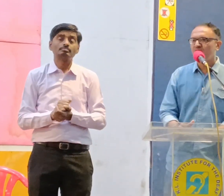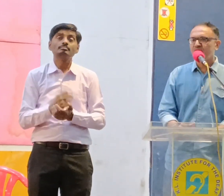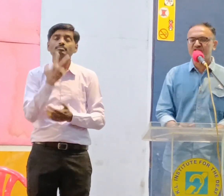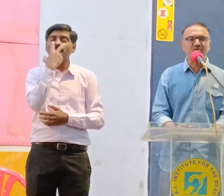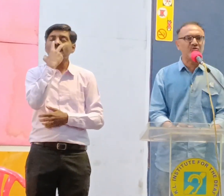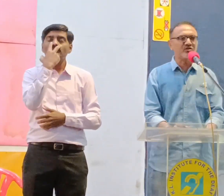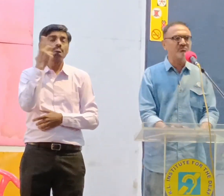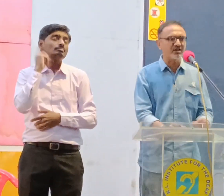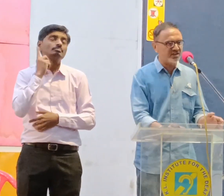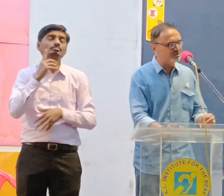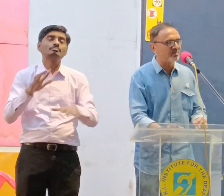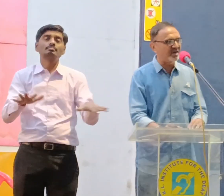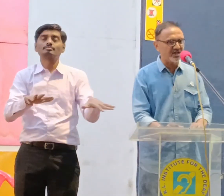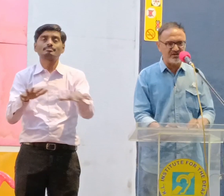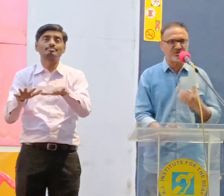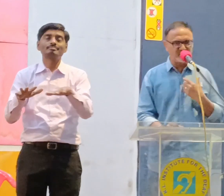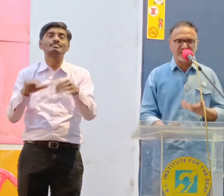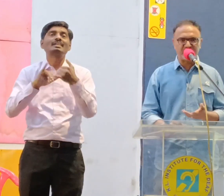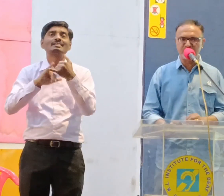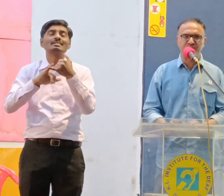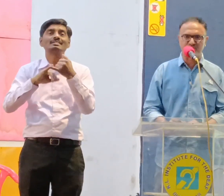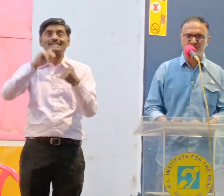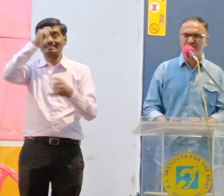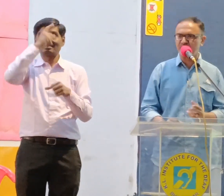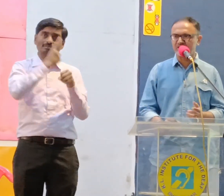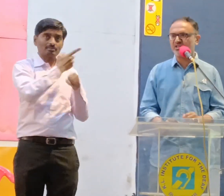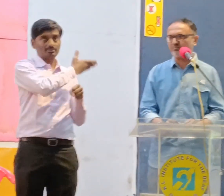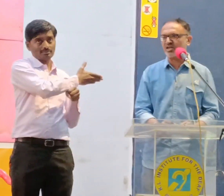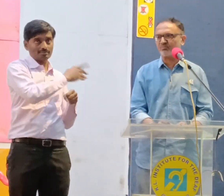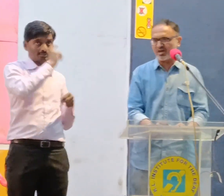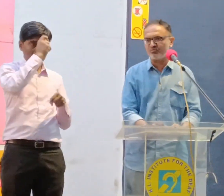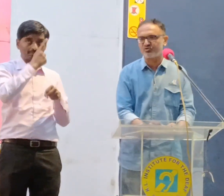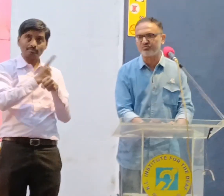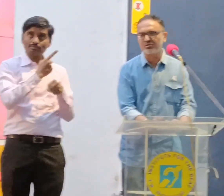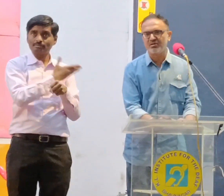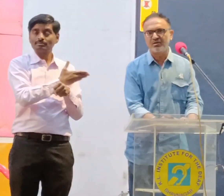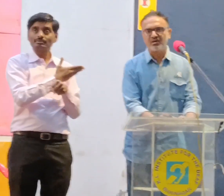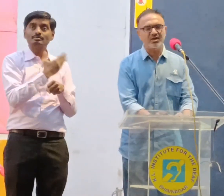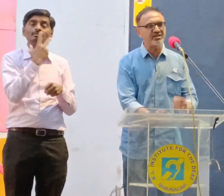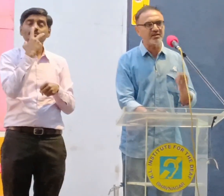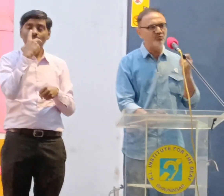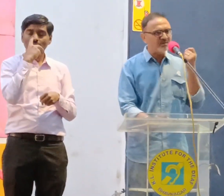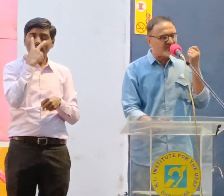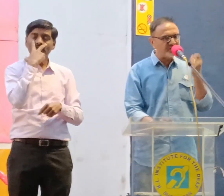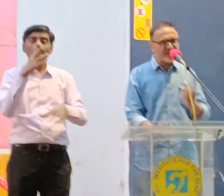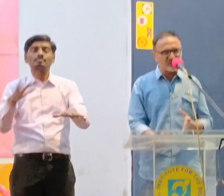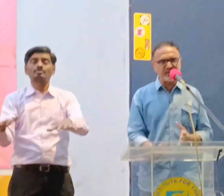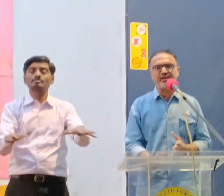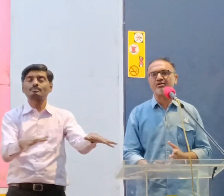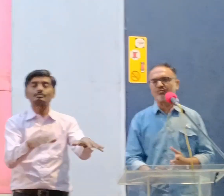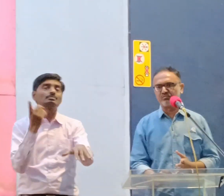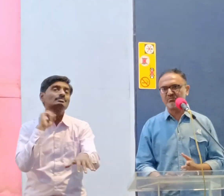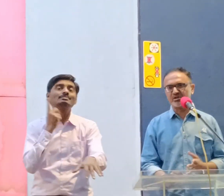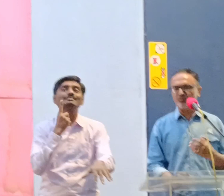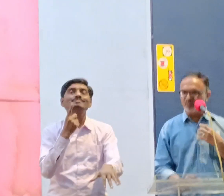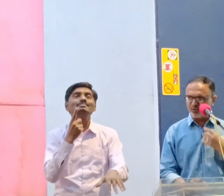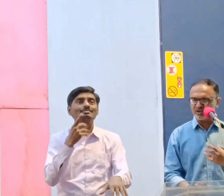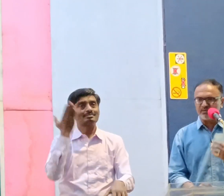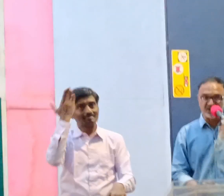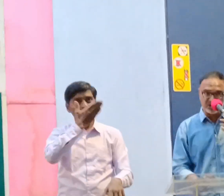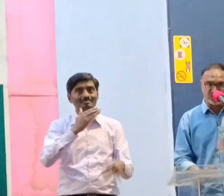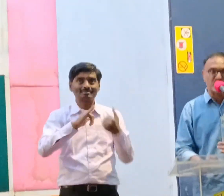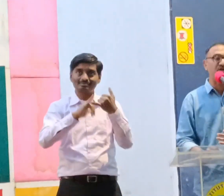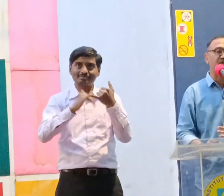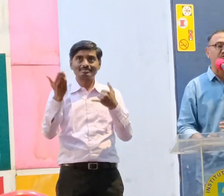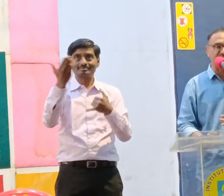કેલરનો 10મા ધોરણમાં અંગ્રેજીમાં પાઠ આવે છે, હું અંગ્રેજી શિક્ષક છું, દર વર્ષે એ પાઠ ભણાવું છું. અને ત્યારે હું મારા વિદ્યાર્થીને કહું અને હું